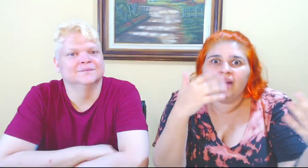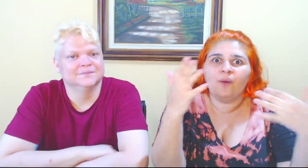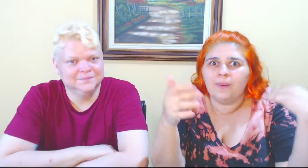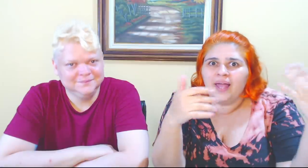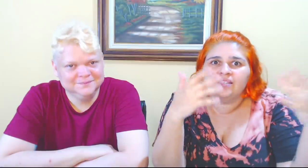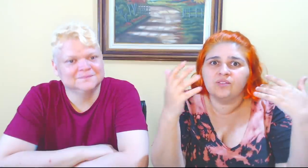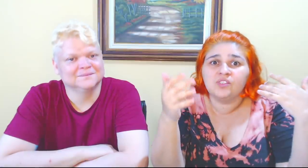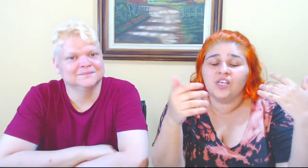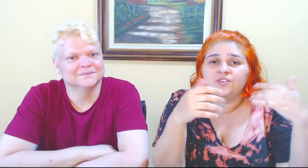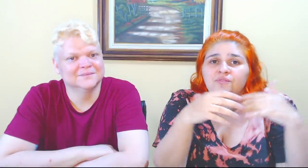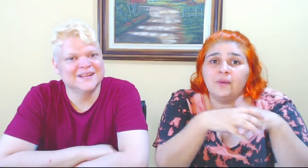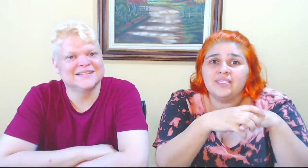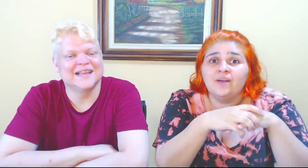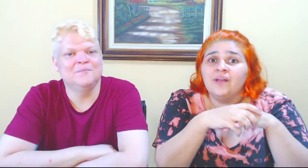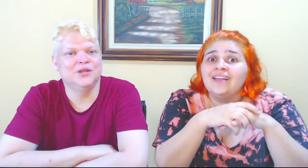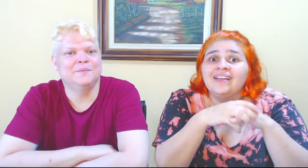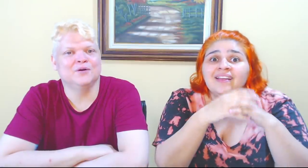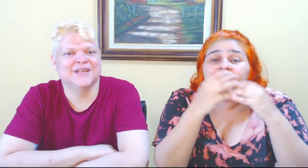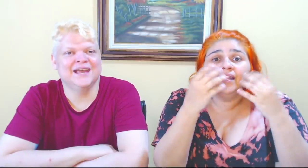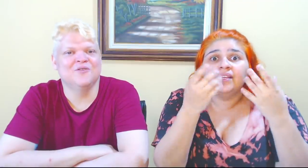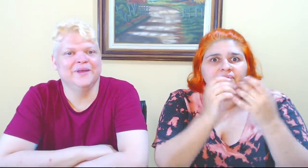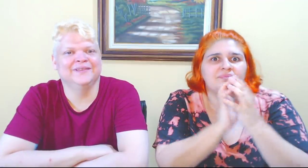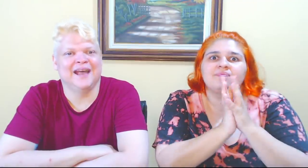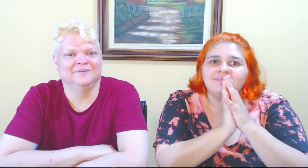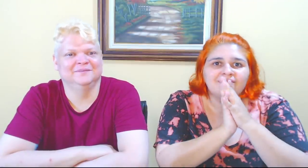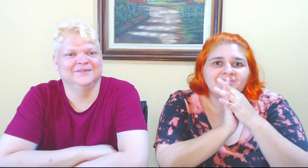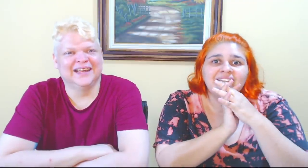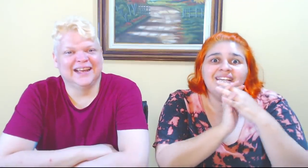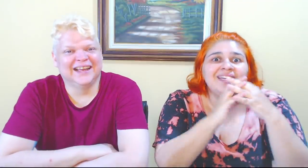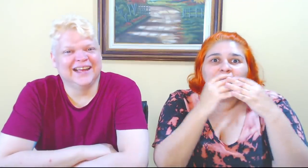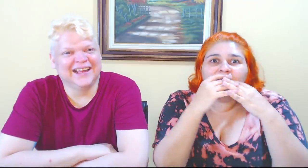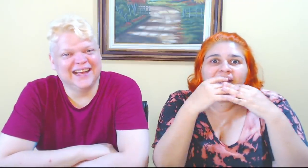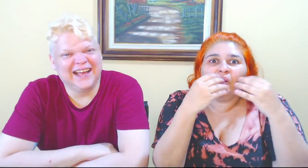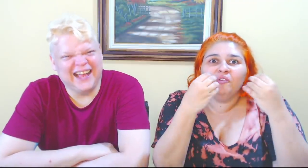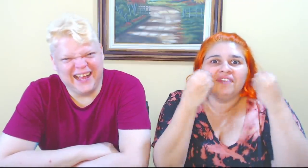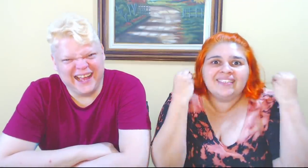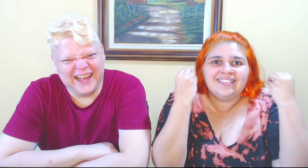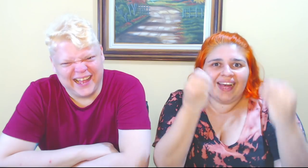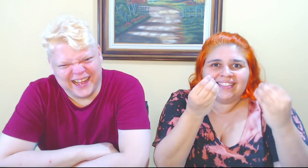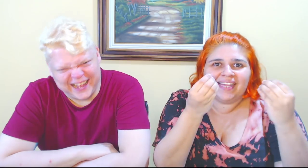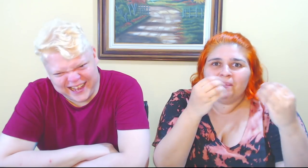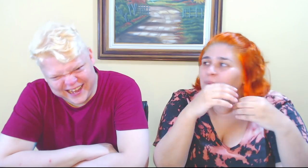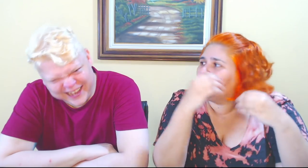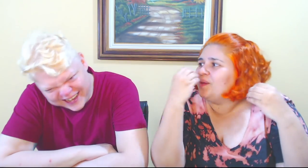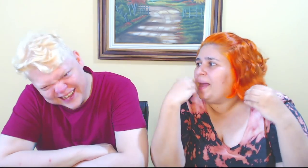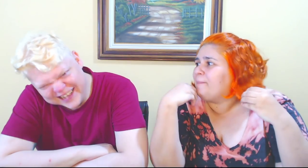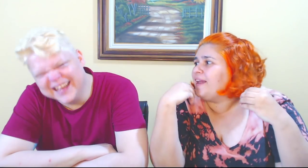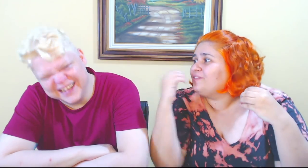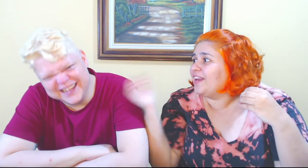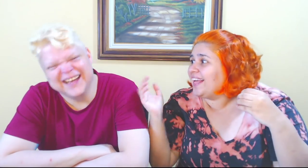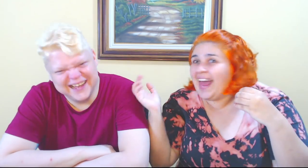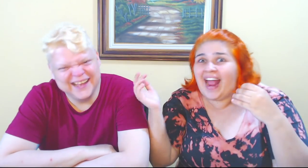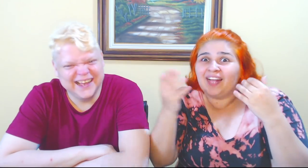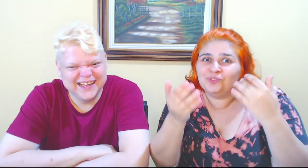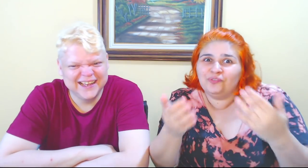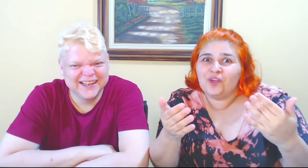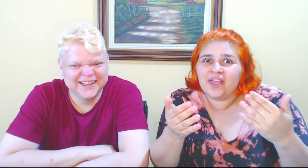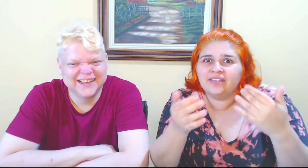complexos E cheios de informação Sem poder pausar E comentar E não poder conversar Sabe Não poder olhar para o lado E falar Caraca Tu viu isso